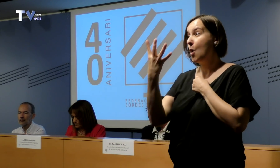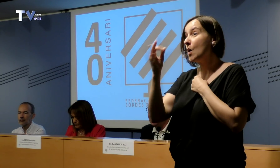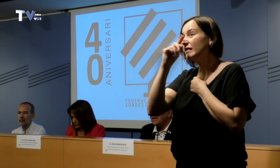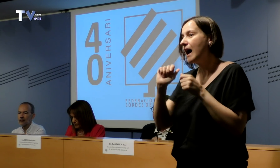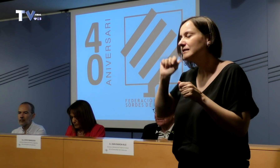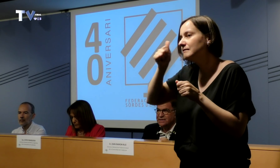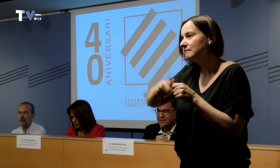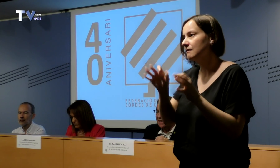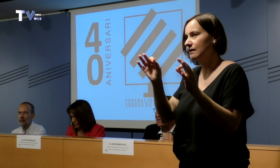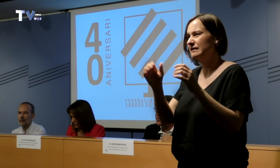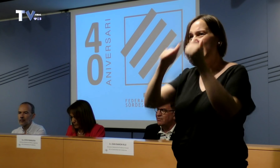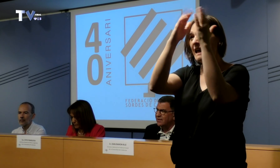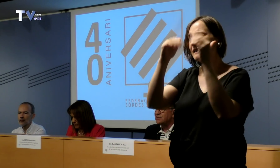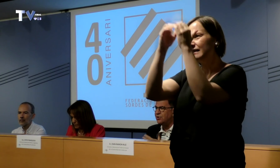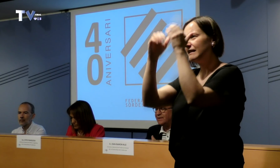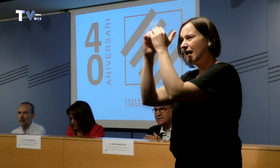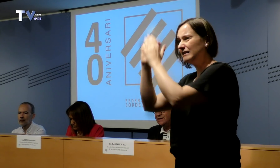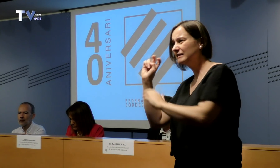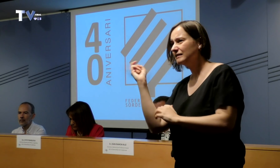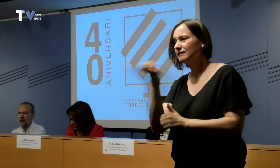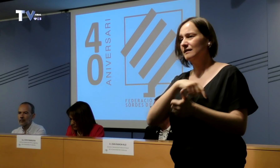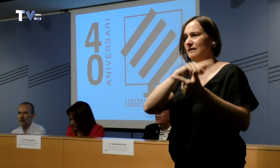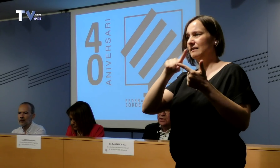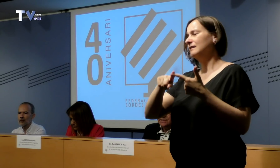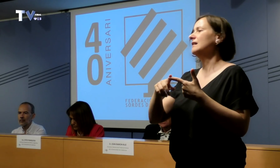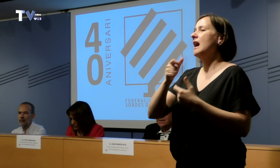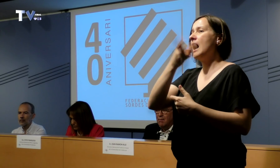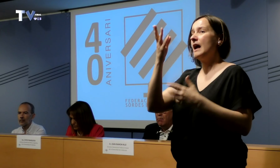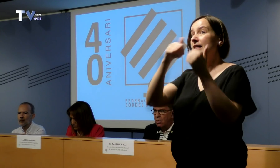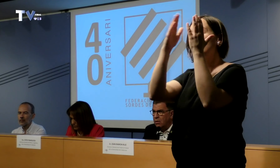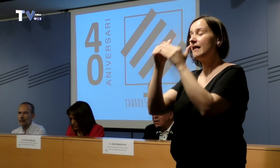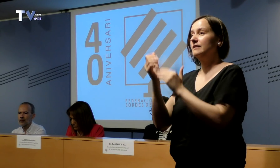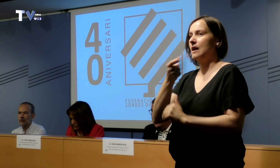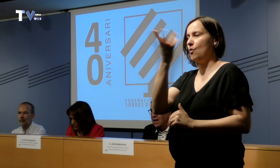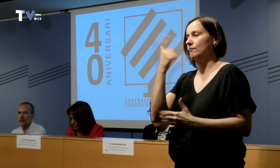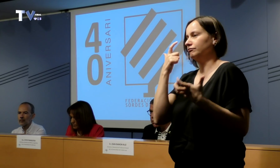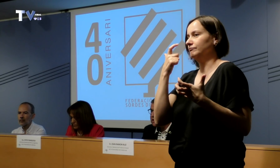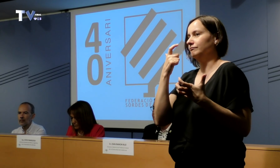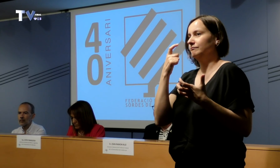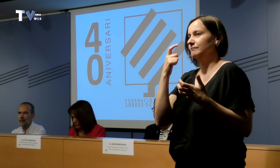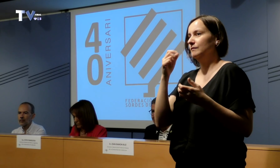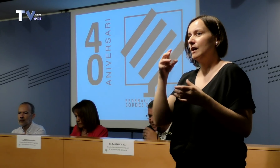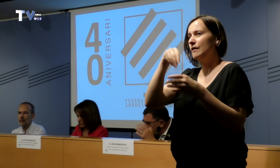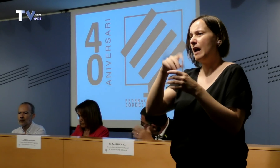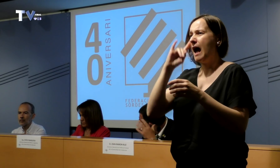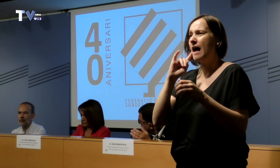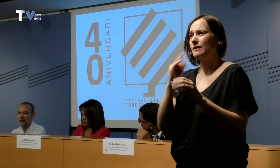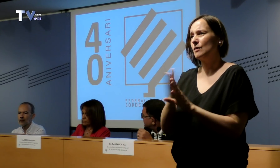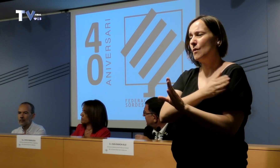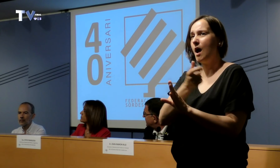diverses entitats, com a federació, diverses entitats, algunes d'elles molt amb moltíssima antiguitat, amb unes passant dels